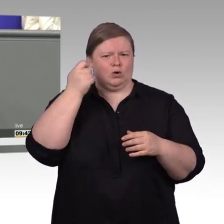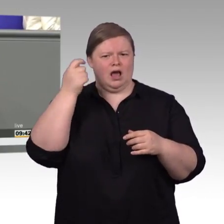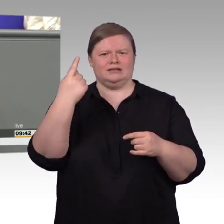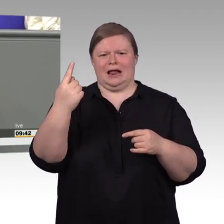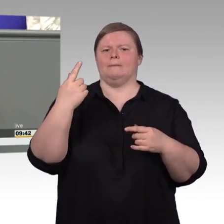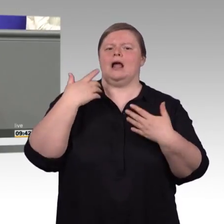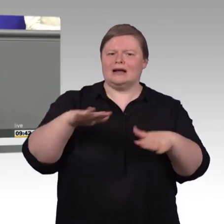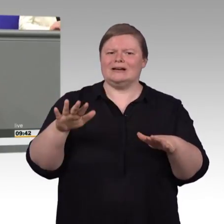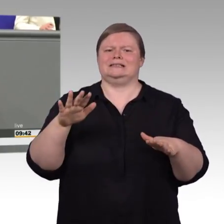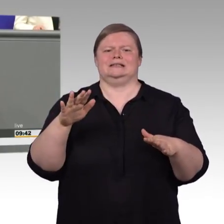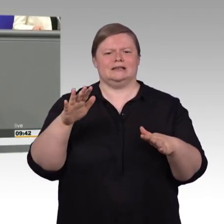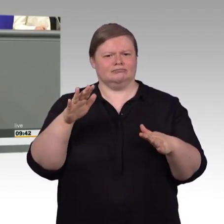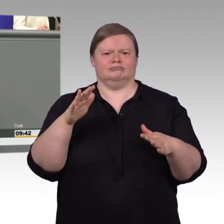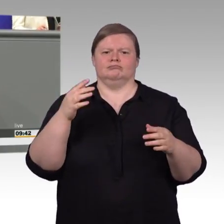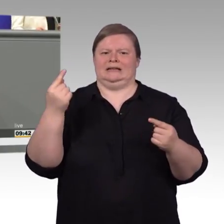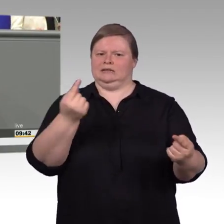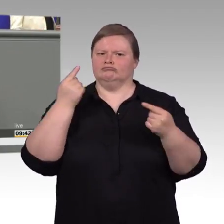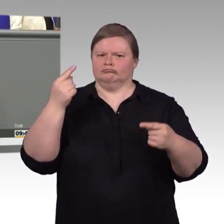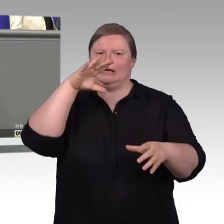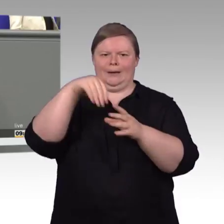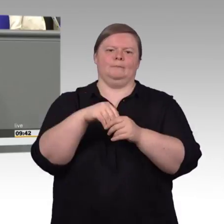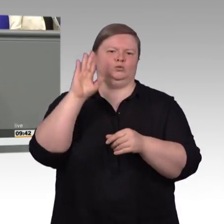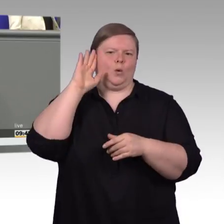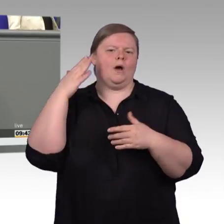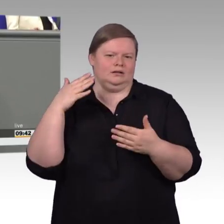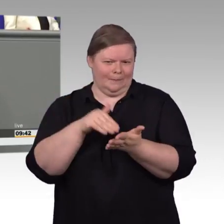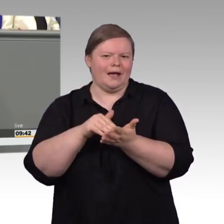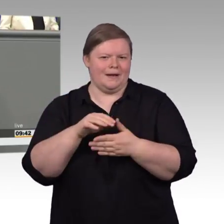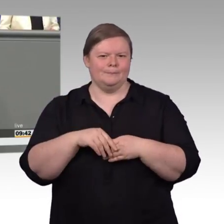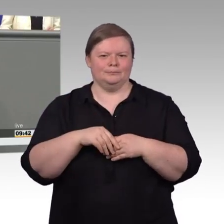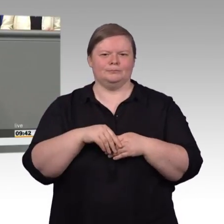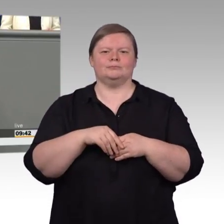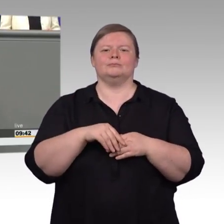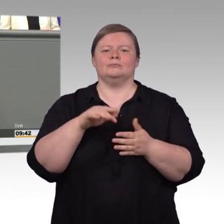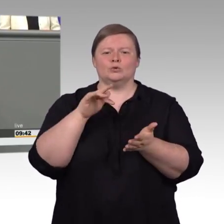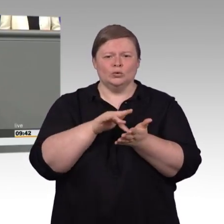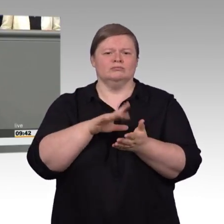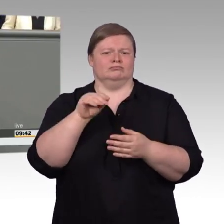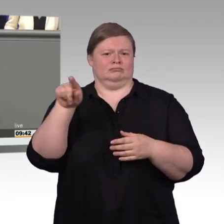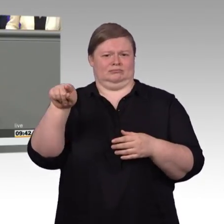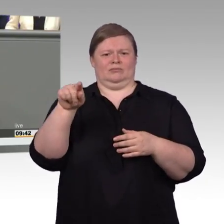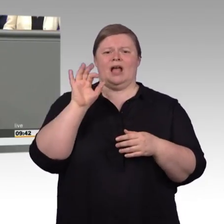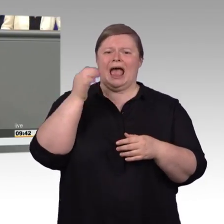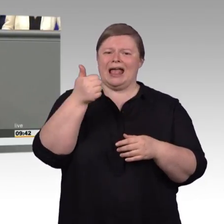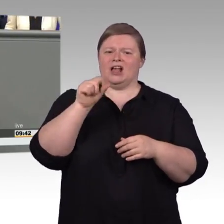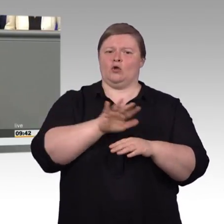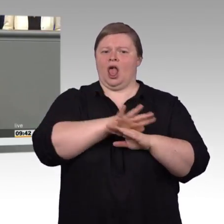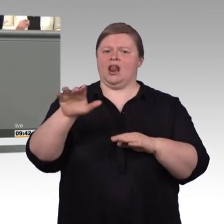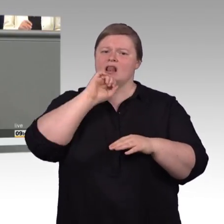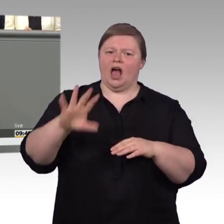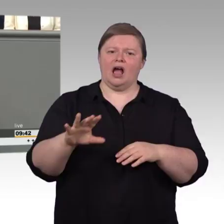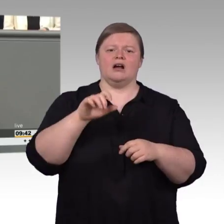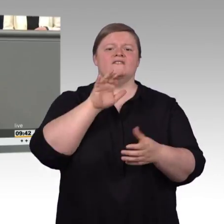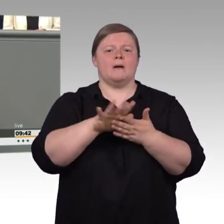gegenüber Unternehmen geltend machen. Was wir mit der Musterfeststellungsklage schaffen, ist ein wirksames Instrument für die Verbraucherinnen und